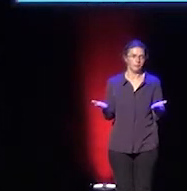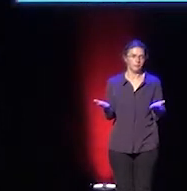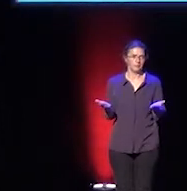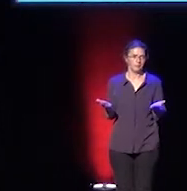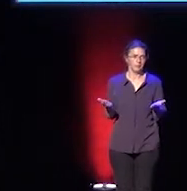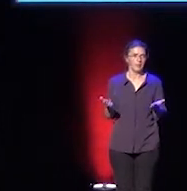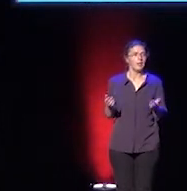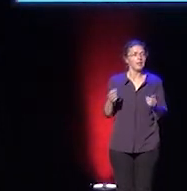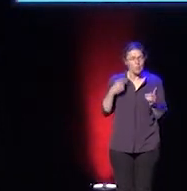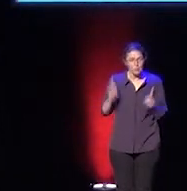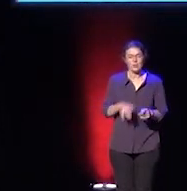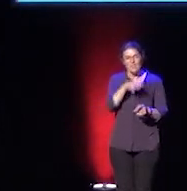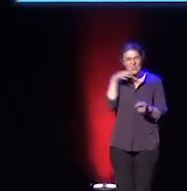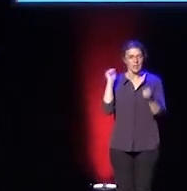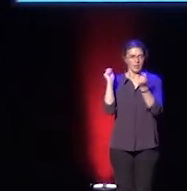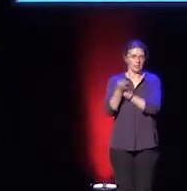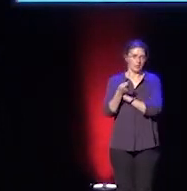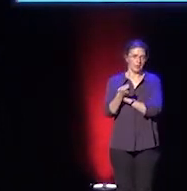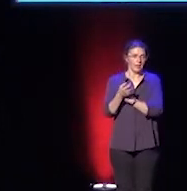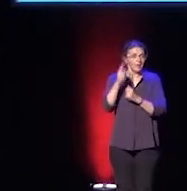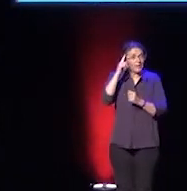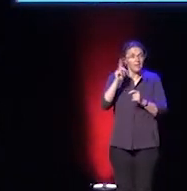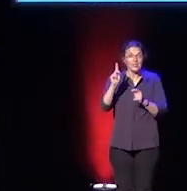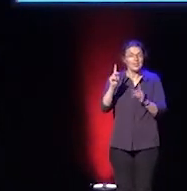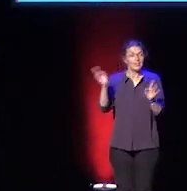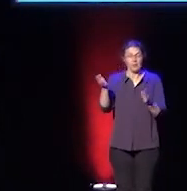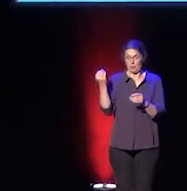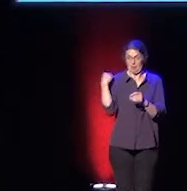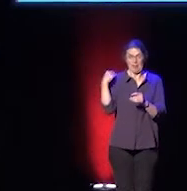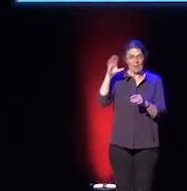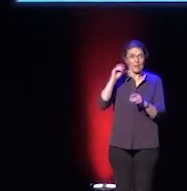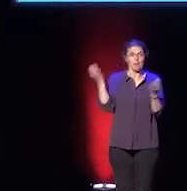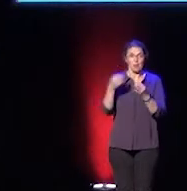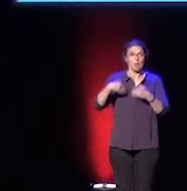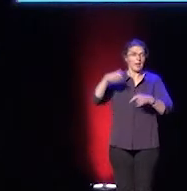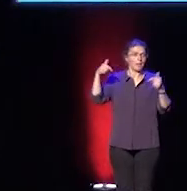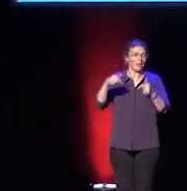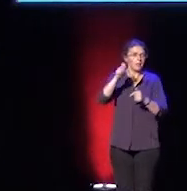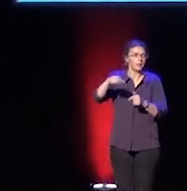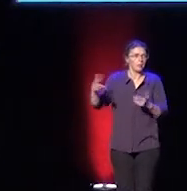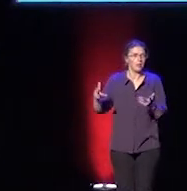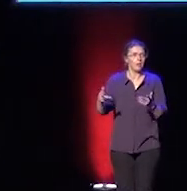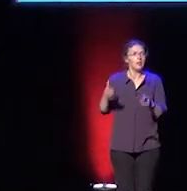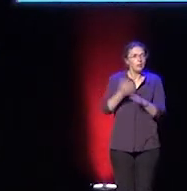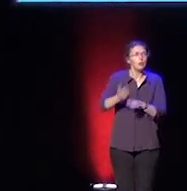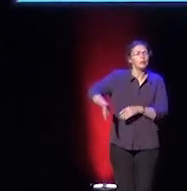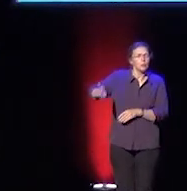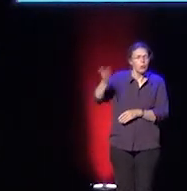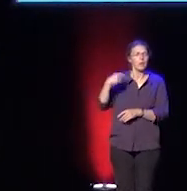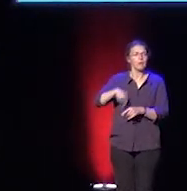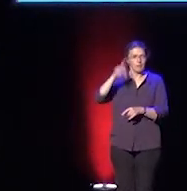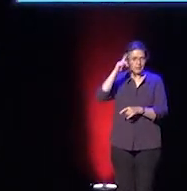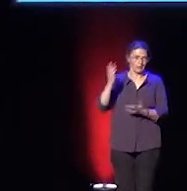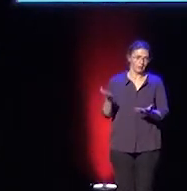sich ganz erheblich viel ändern. Und wir wissen nicht erst seit gestern, dass mehr Pflegepersonal benötigt wird, sondern es ist seit langem